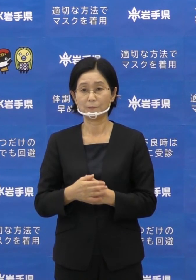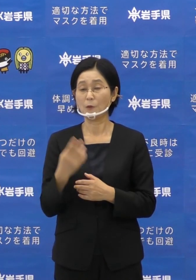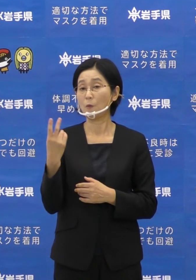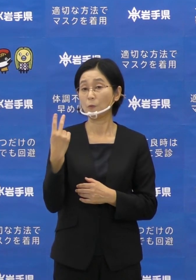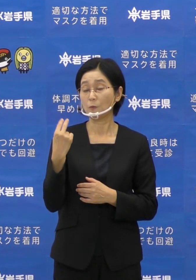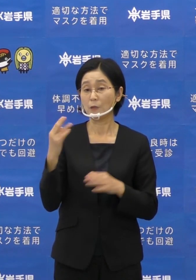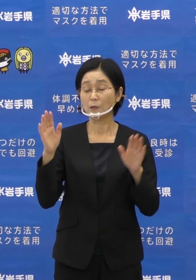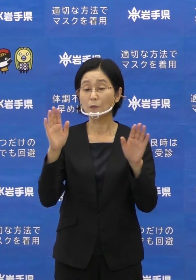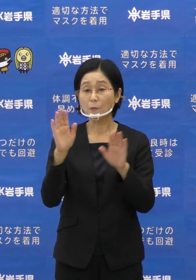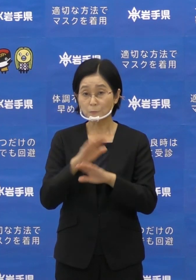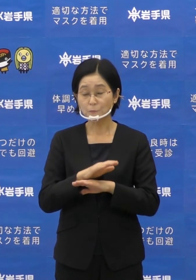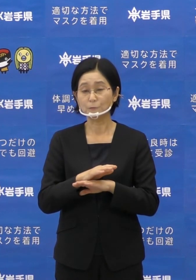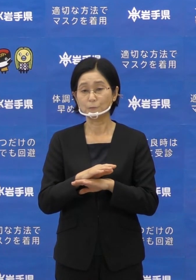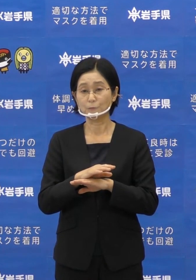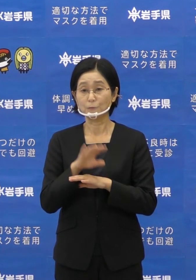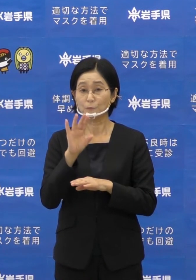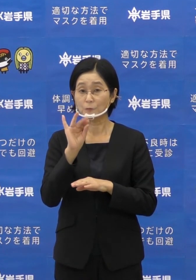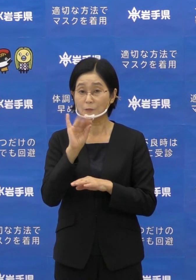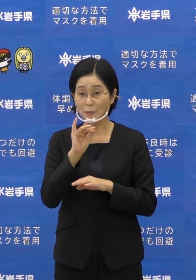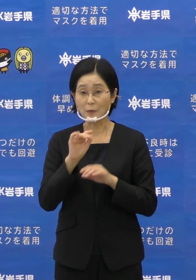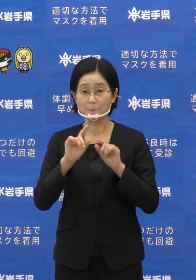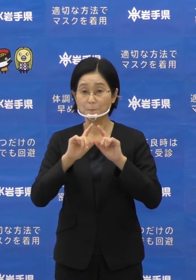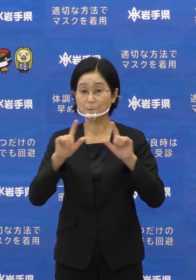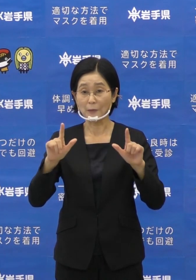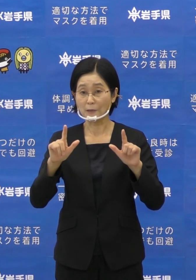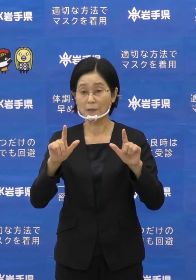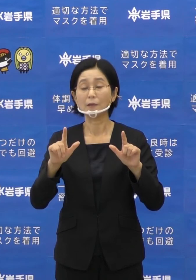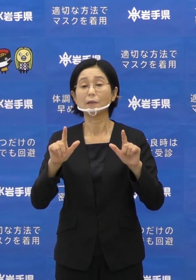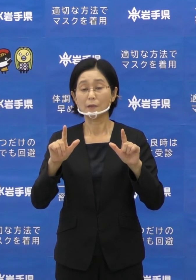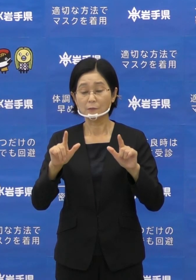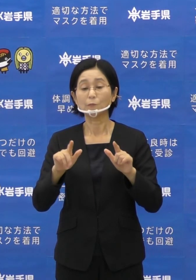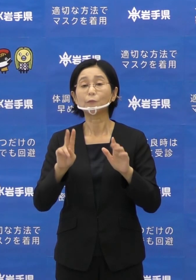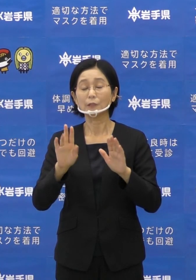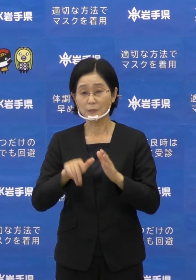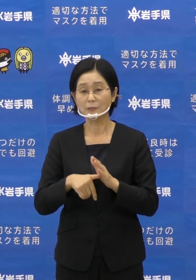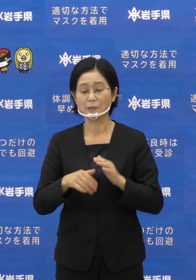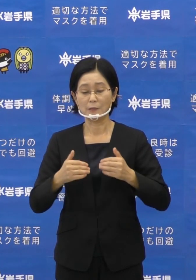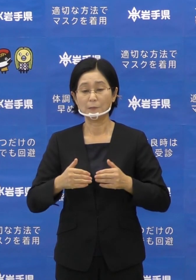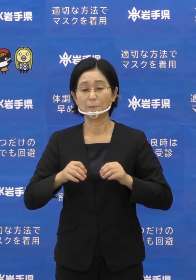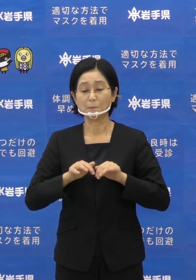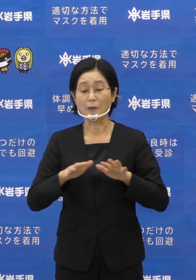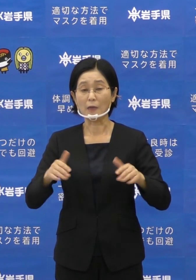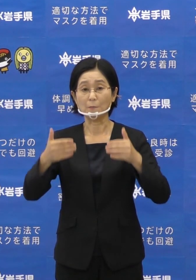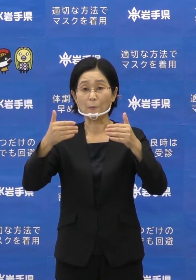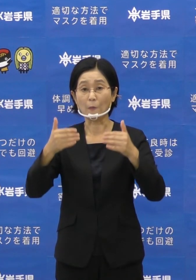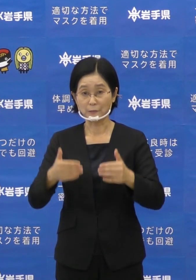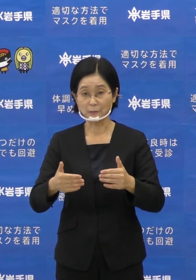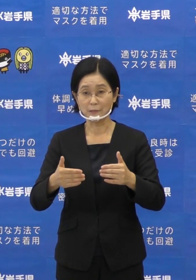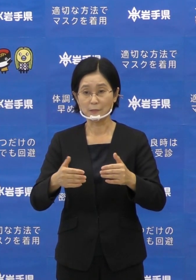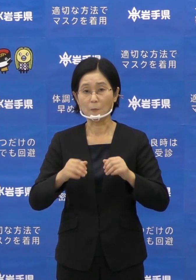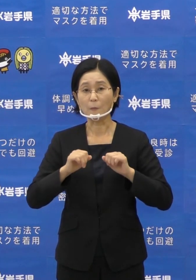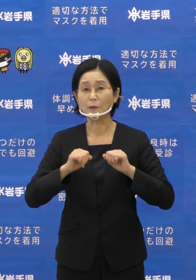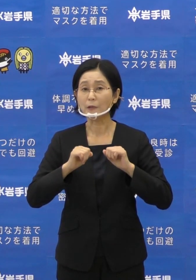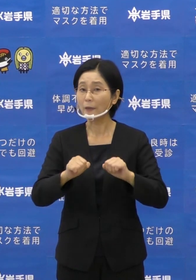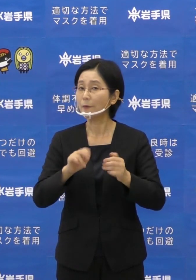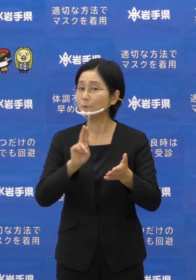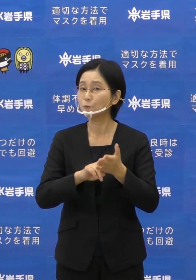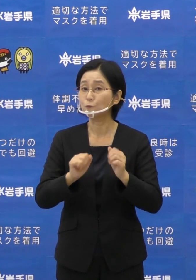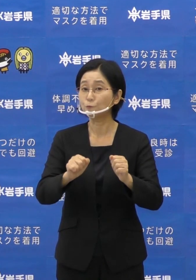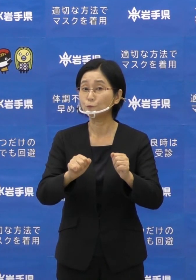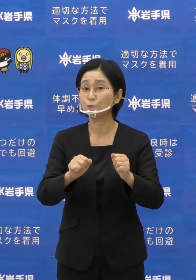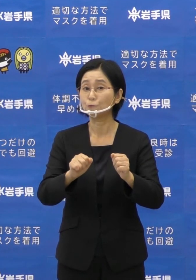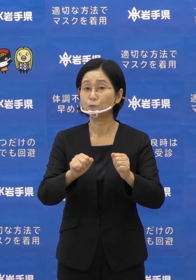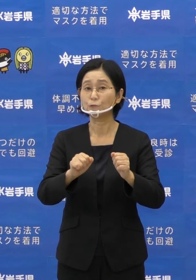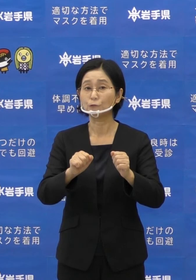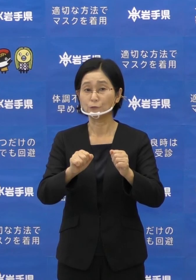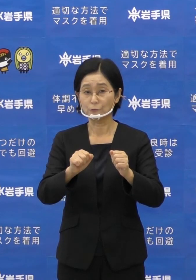適用を決定する予定というようなツイートをされて、ちょっとその趣旨としては準備